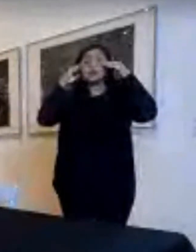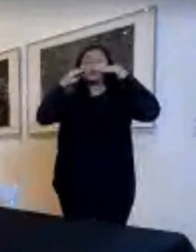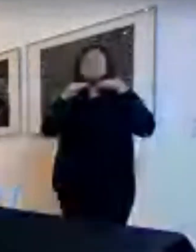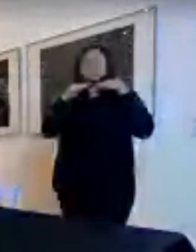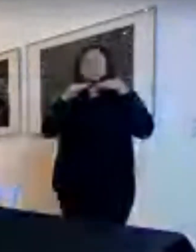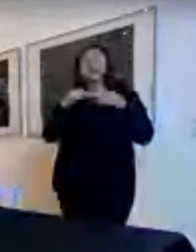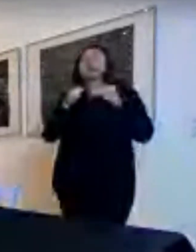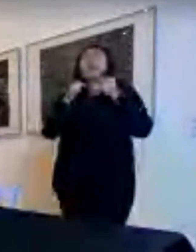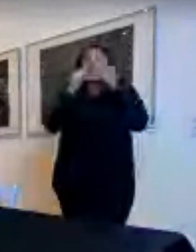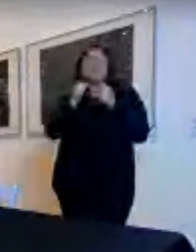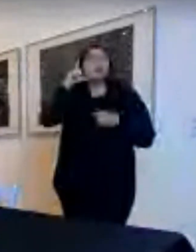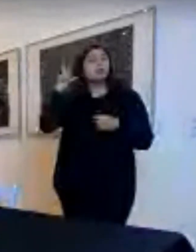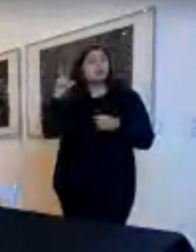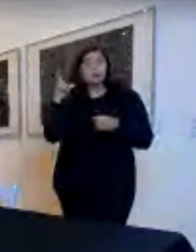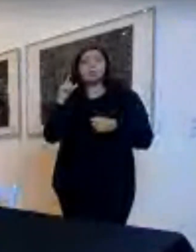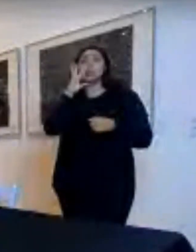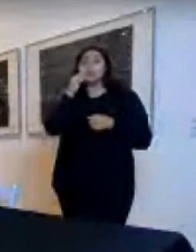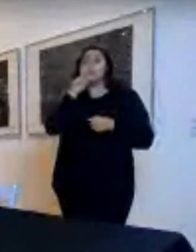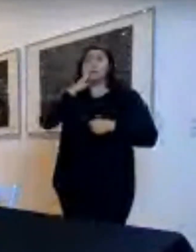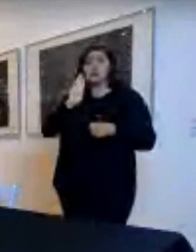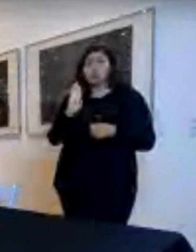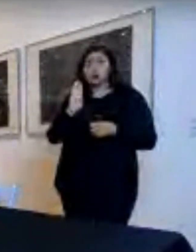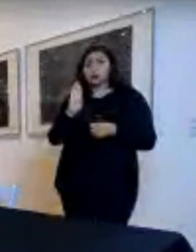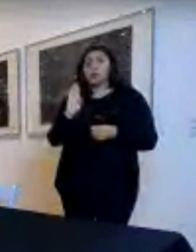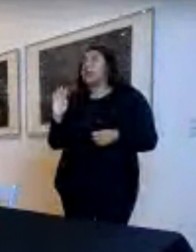mejor. Es la primera que va a hacer